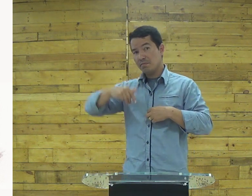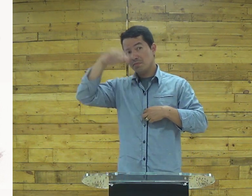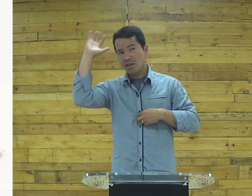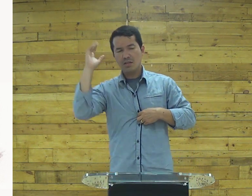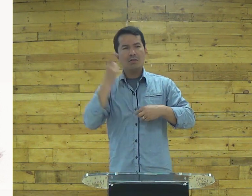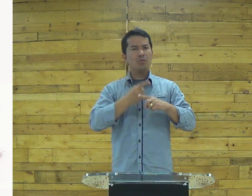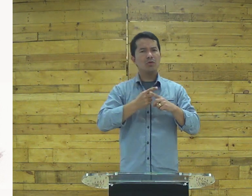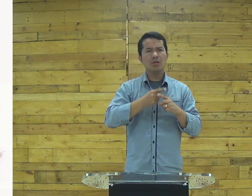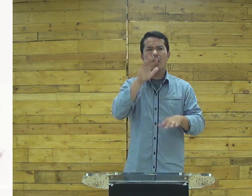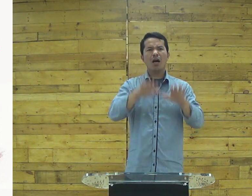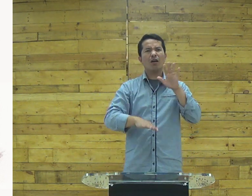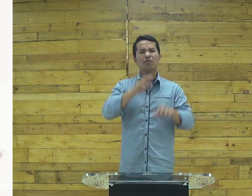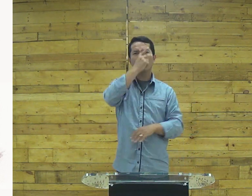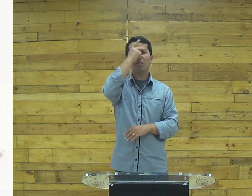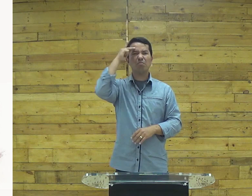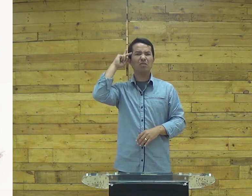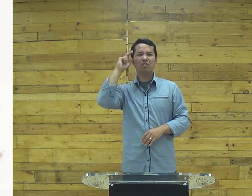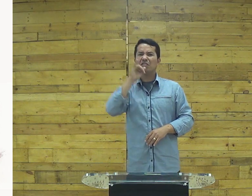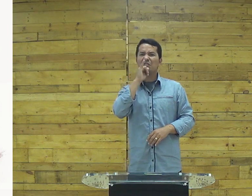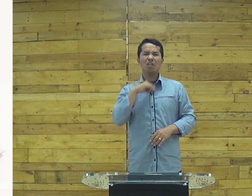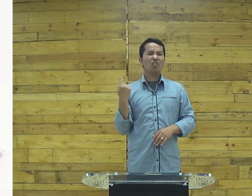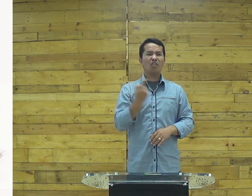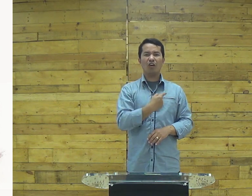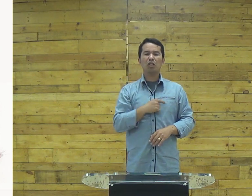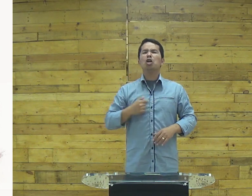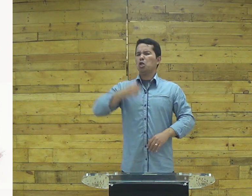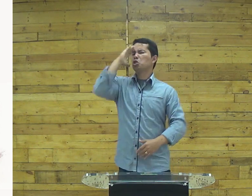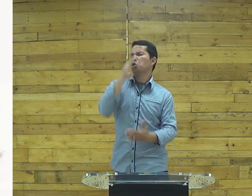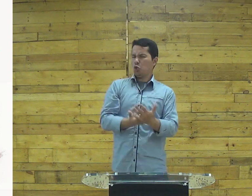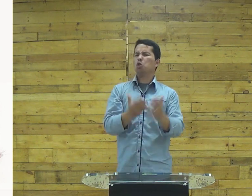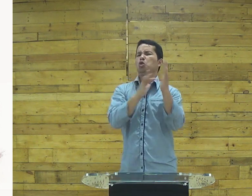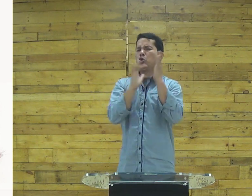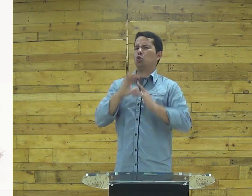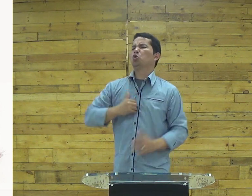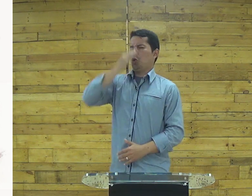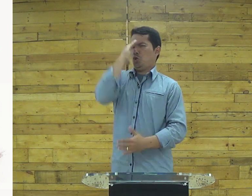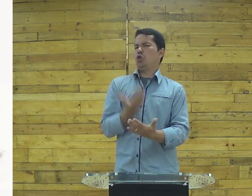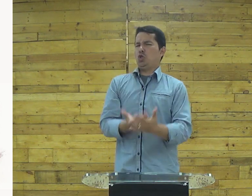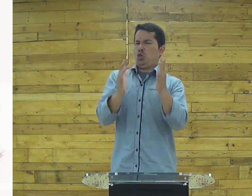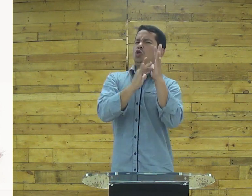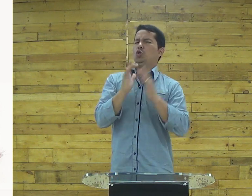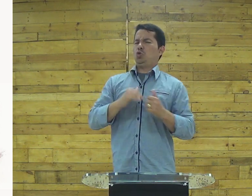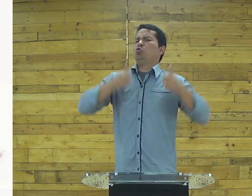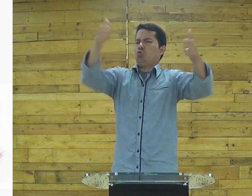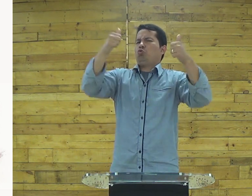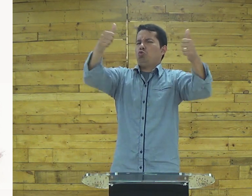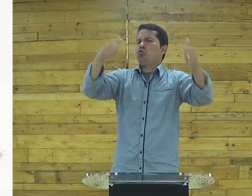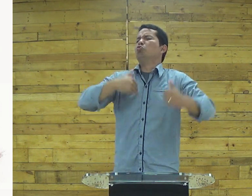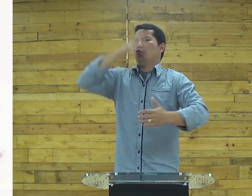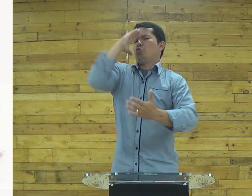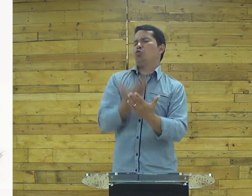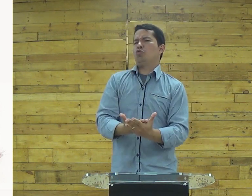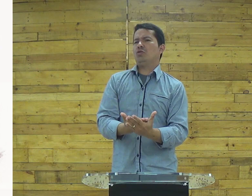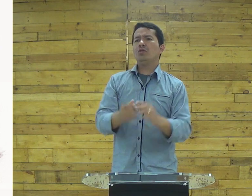percebendo e o copiando. Muitas pessoas falam, ah, eu acredito em Jesus. Aham, acredito sim, beleza, claro que